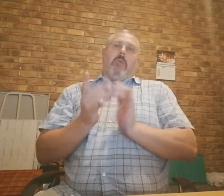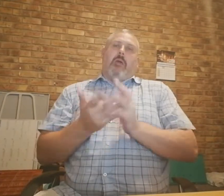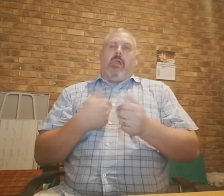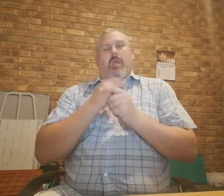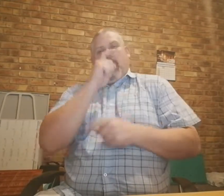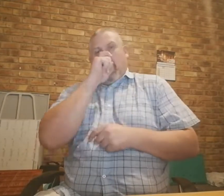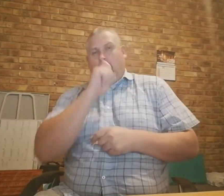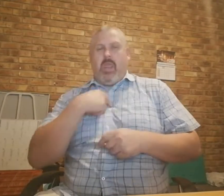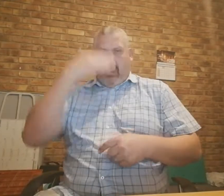Bybel